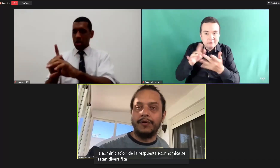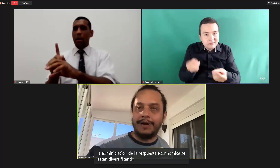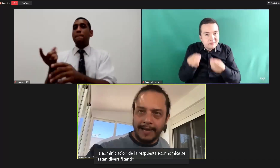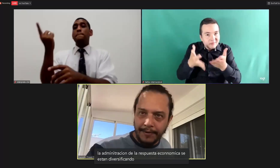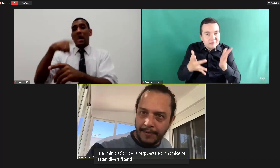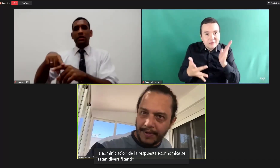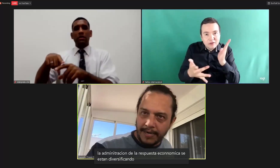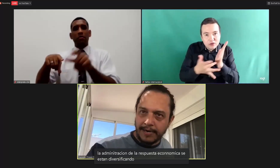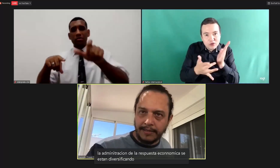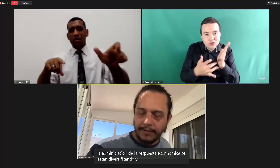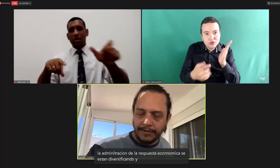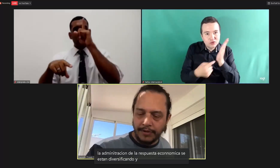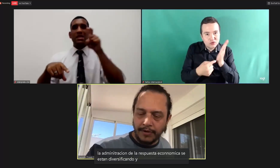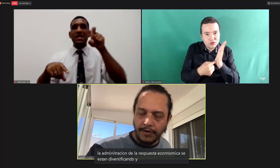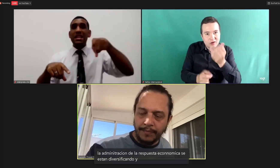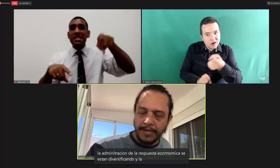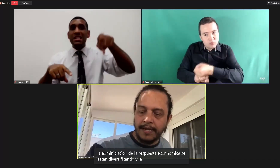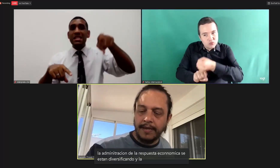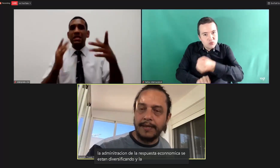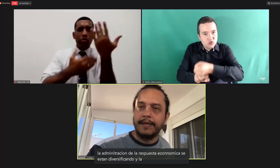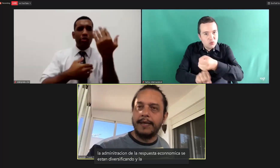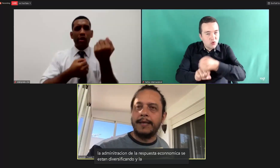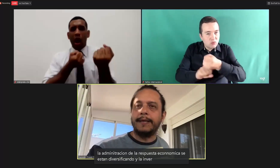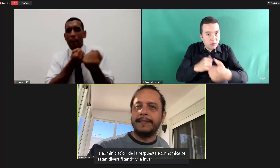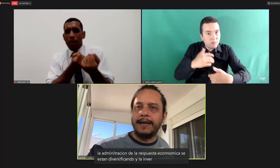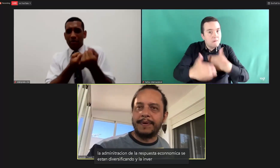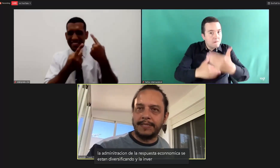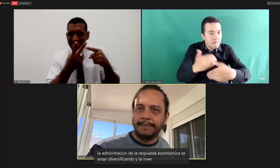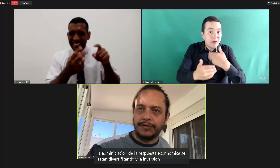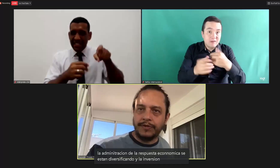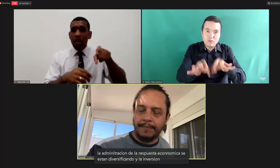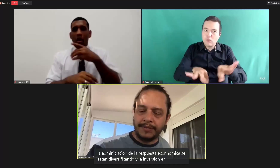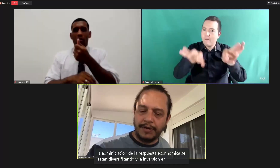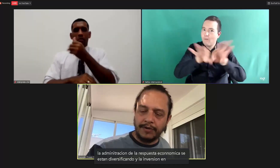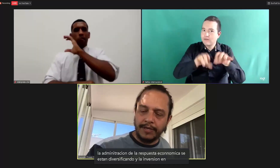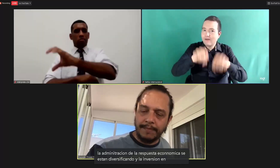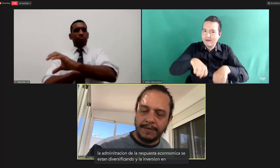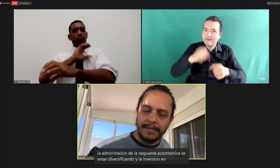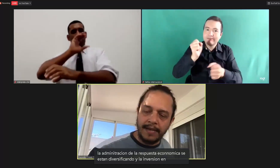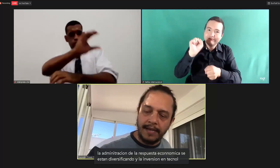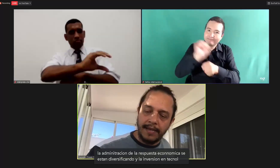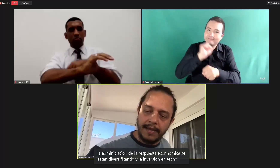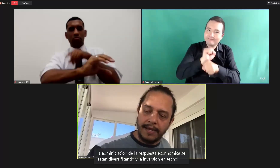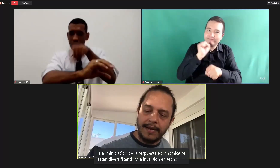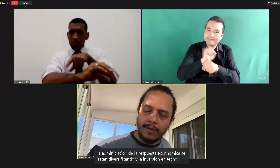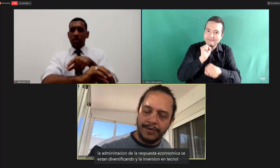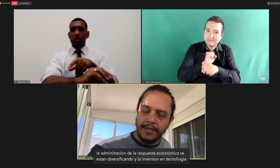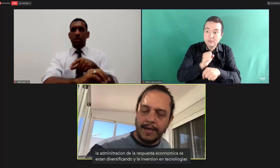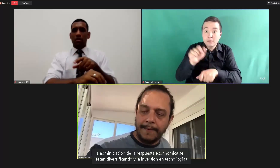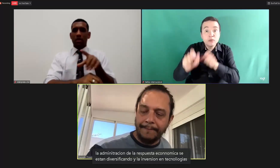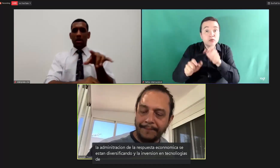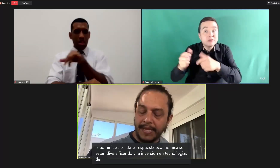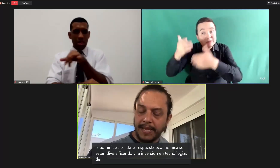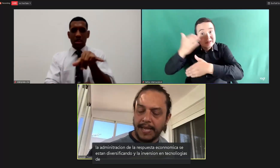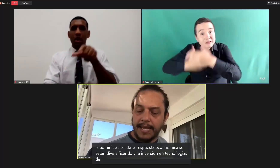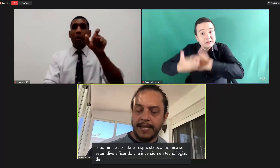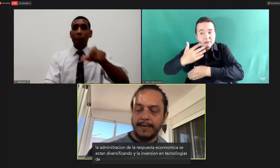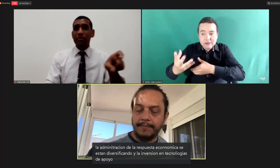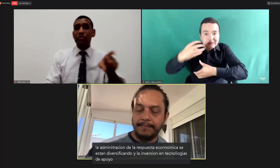que son claves para la reactivación económica y de la participación de las personas con discapacidad en la comunidad.